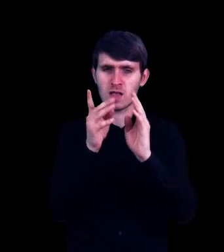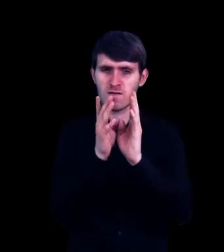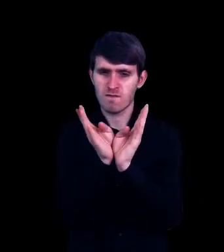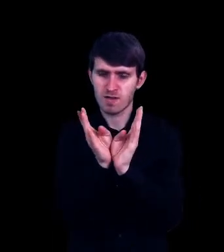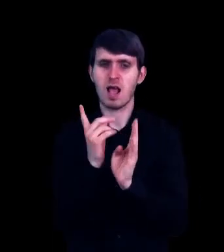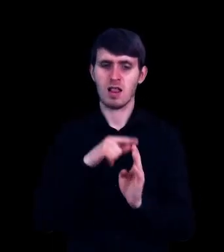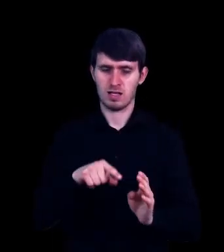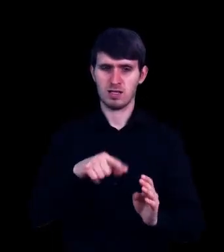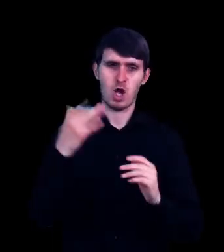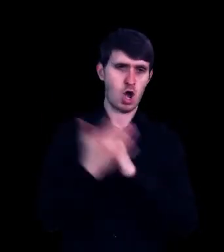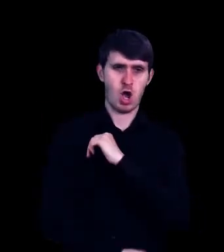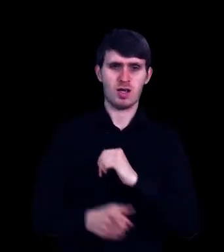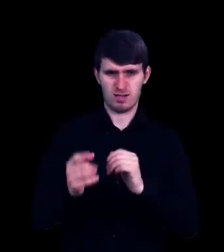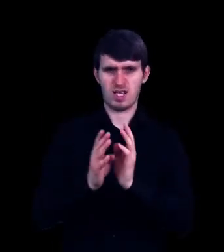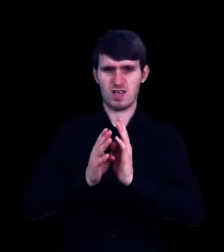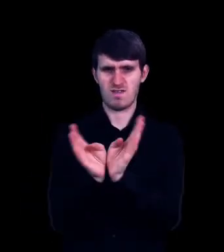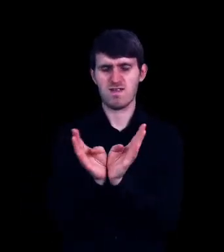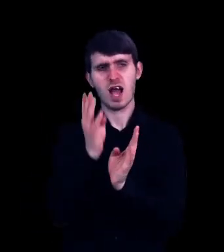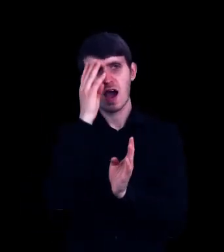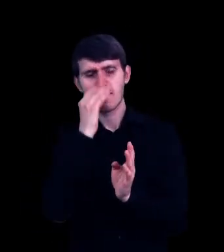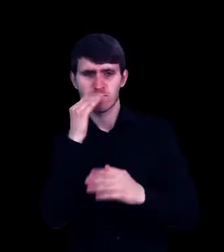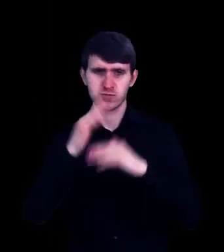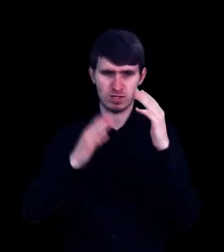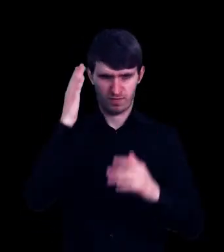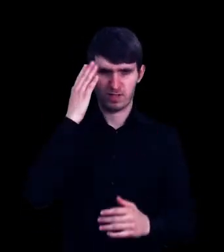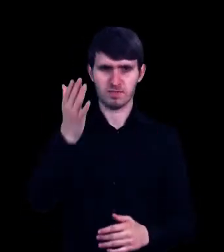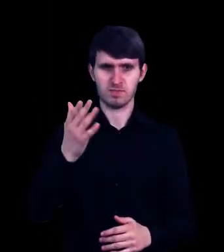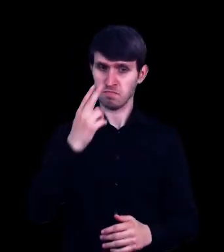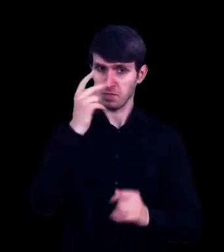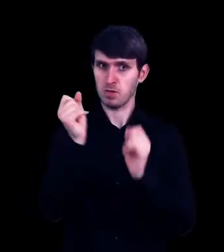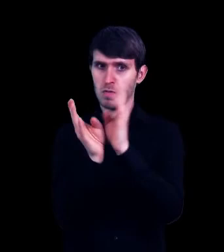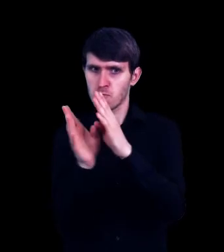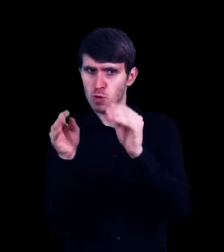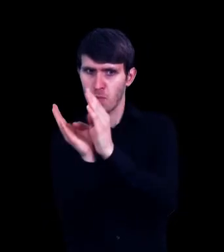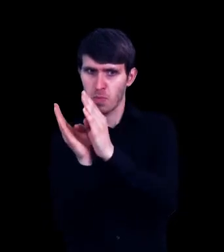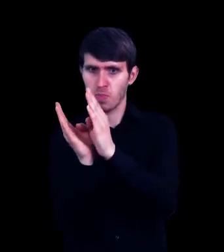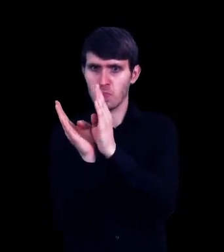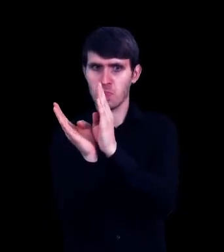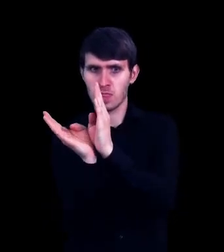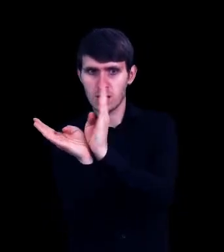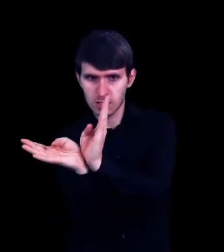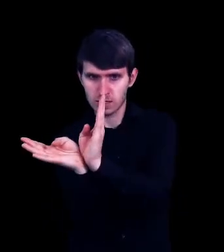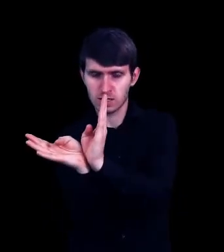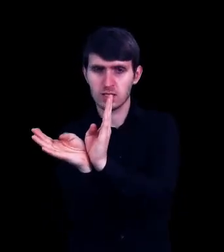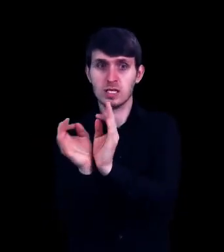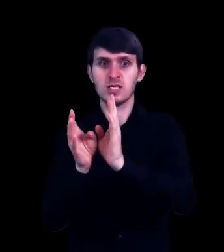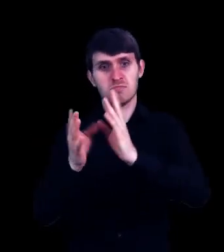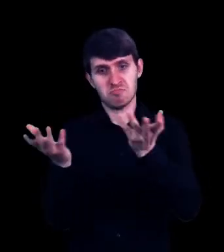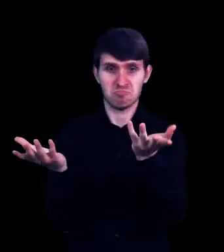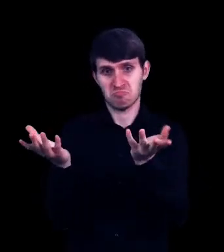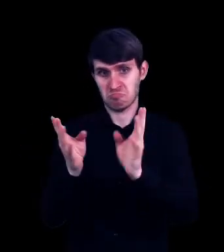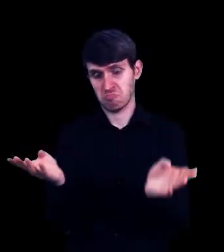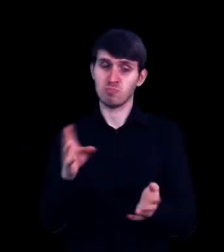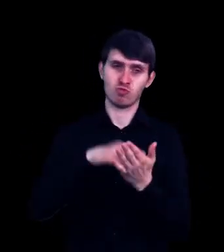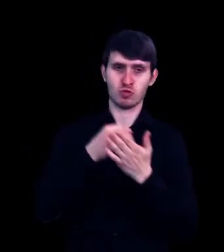Pewnie masz już jakieś wyobrażenie, jak może wyglądać kąt rozwarty. Zobacz, że cały czas nam się zwiększają te kąty.